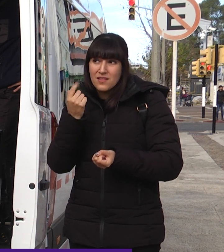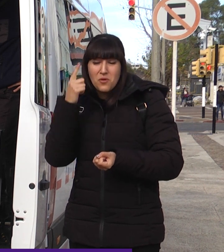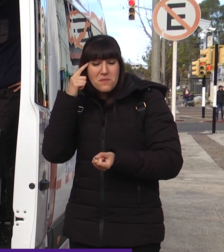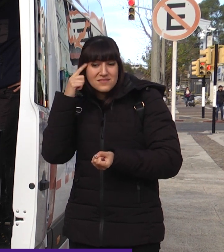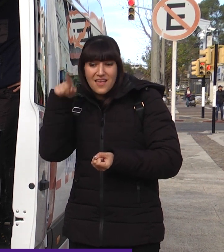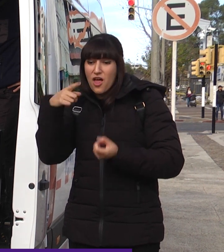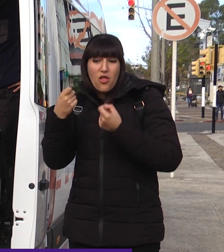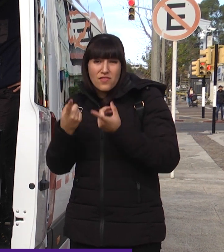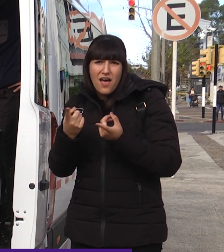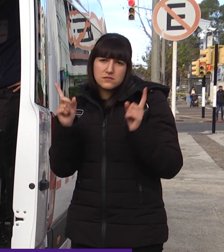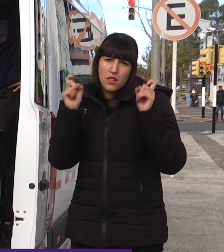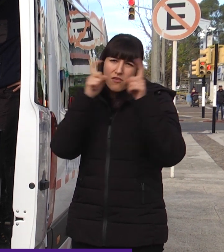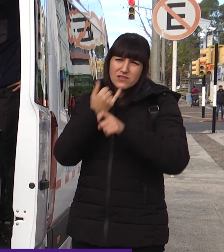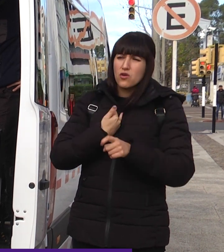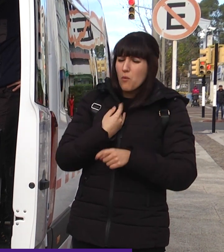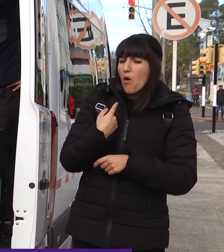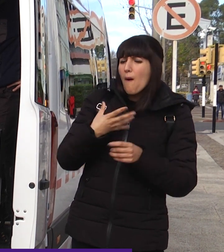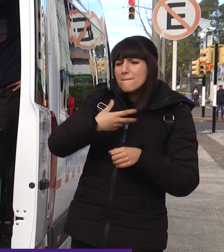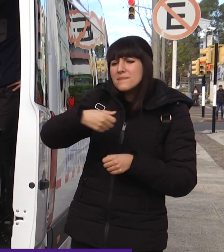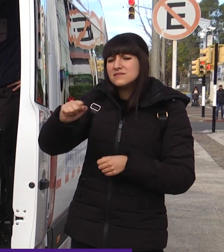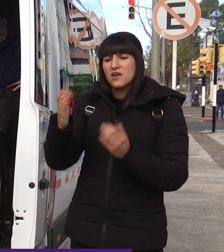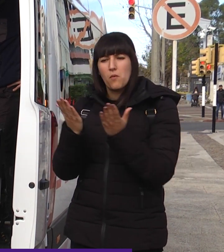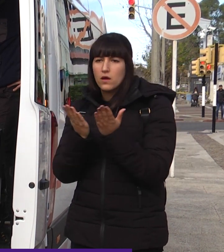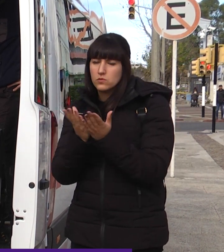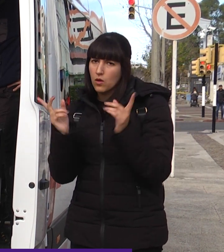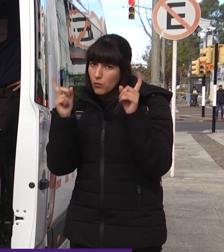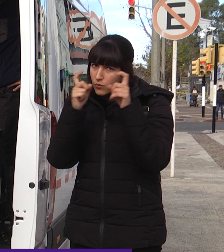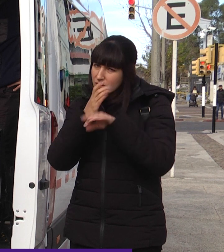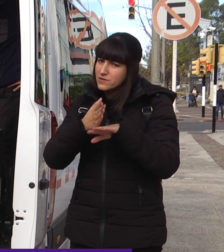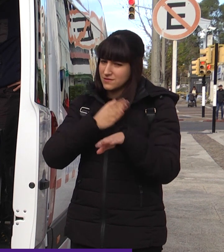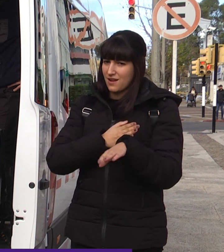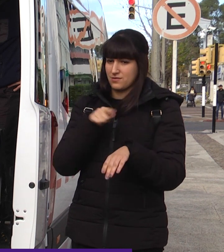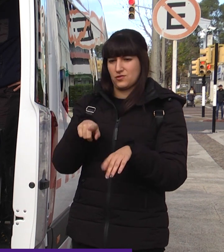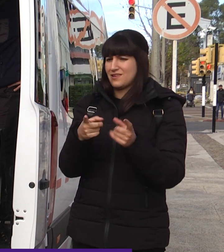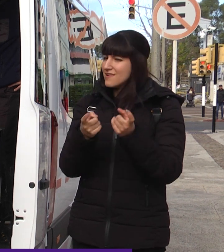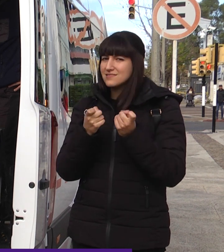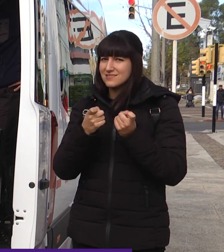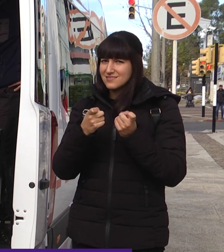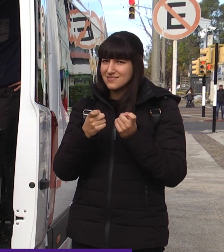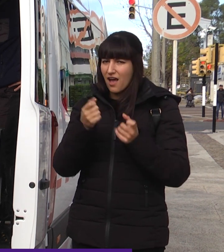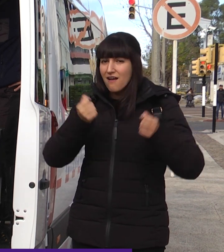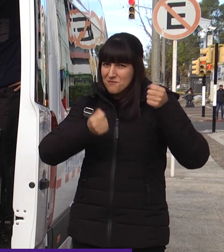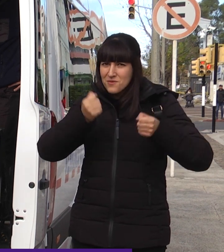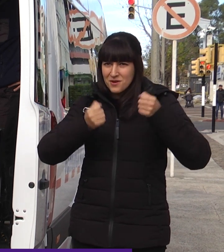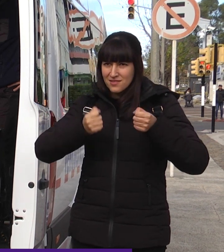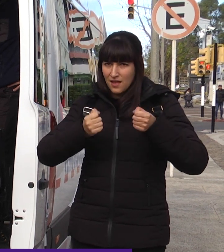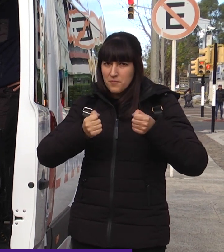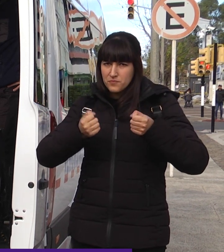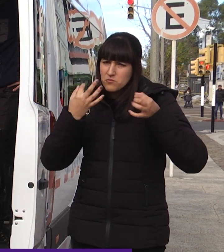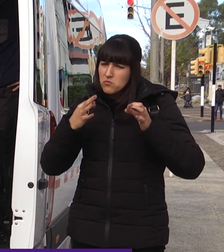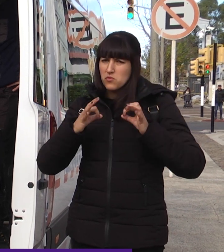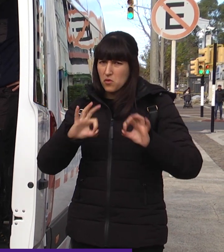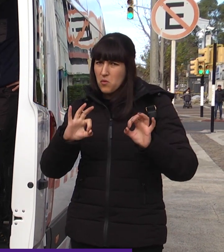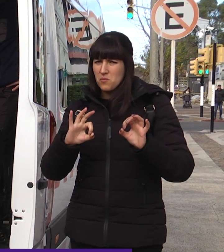ir a estudiar o hubiese sido mucho más difícil Más allá de eso la utilidad práctica en sí